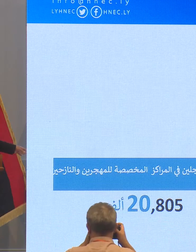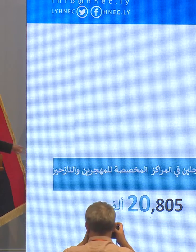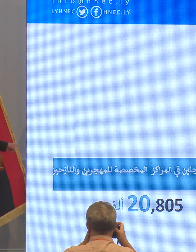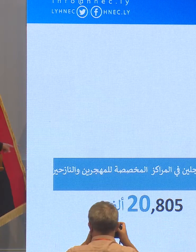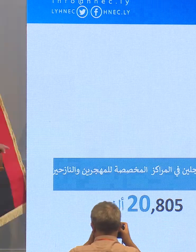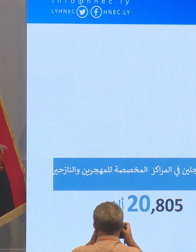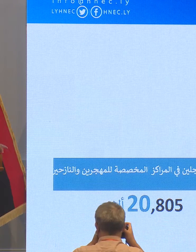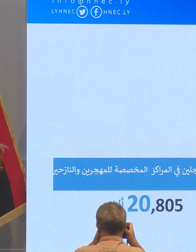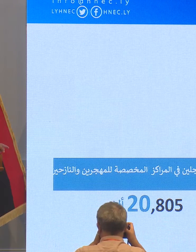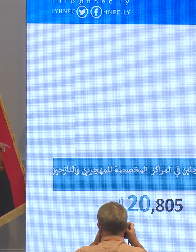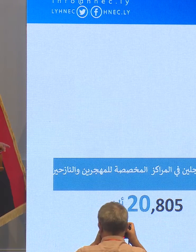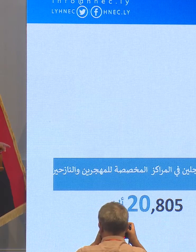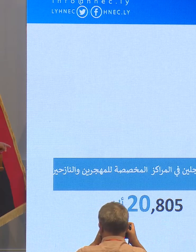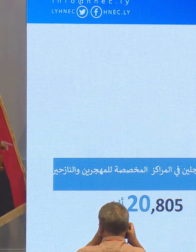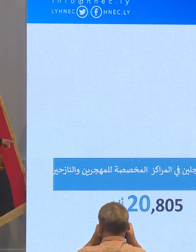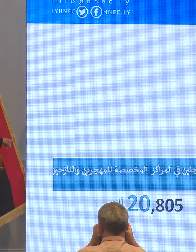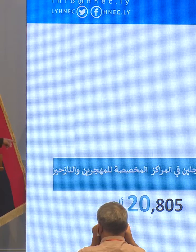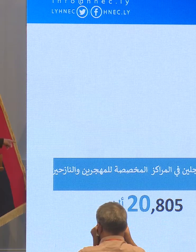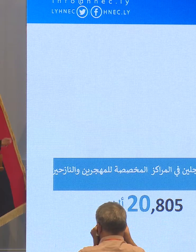الإخوة النازحين عدد وصل ل